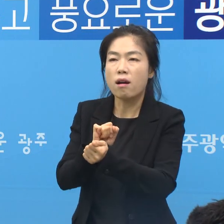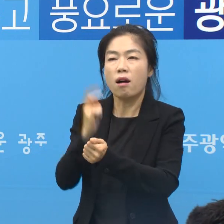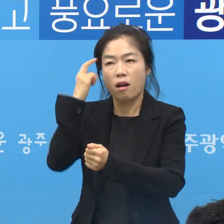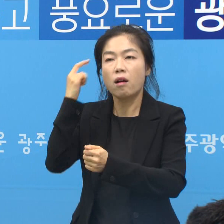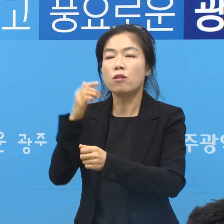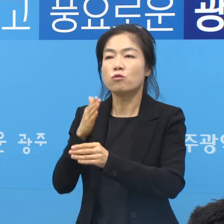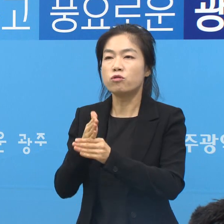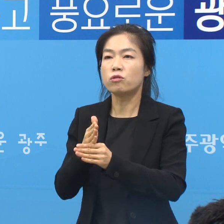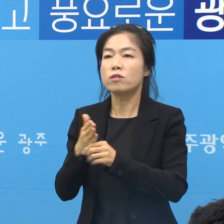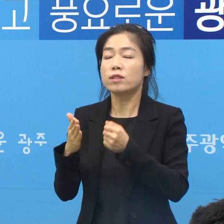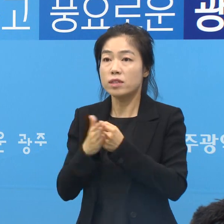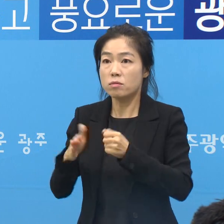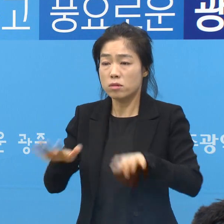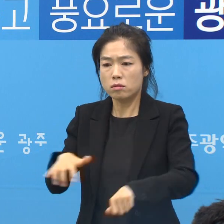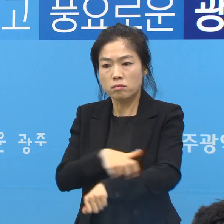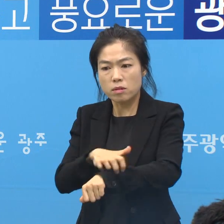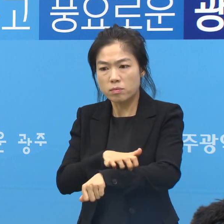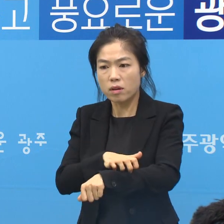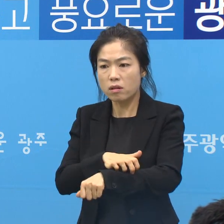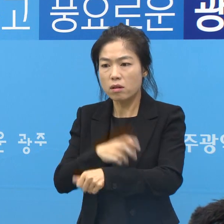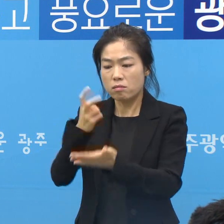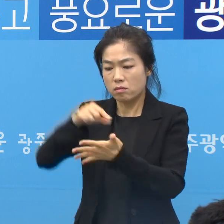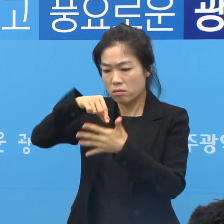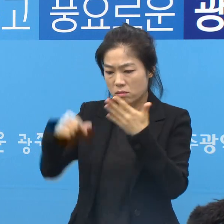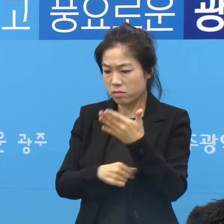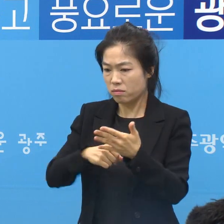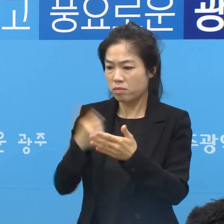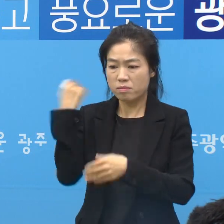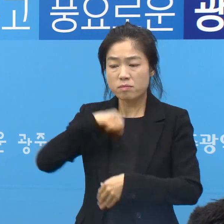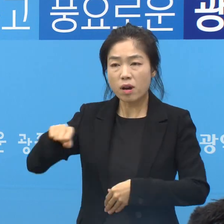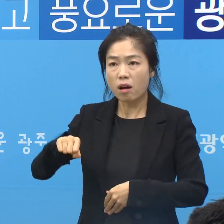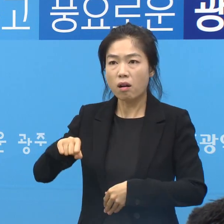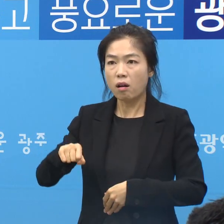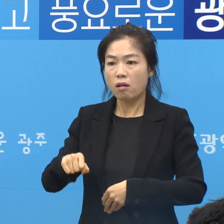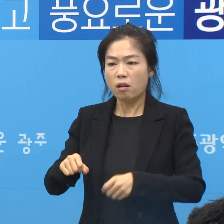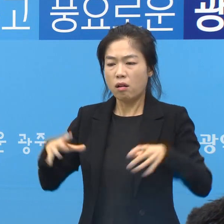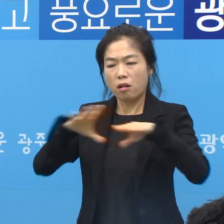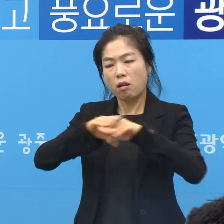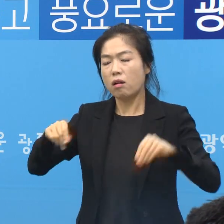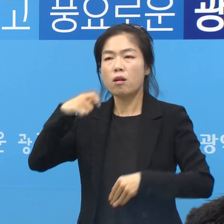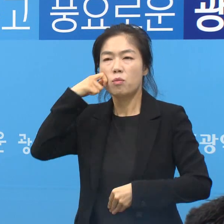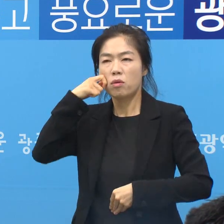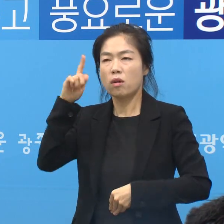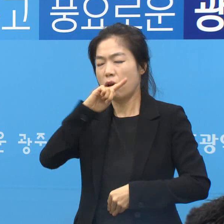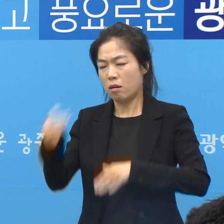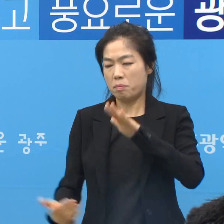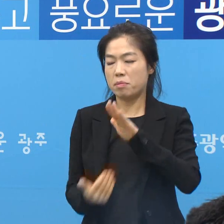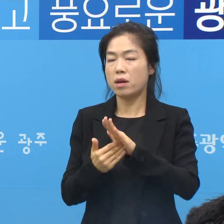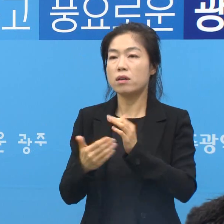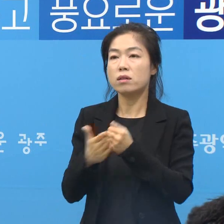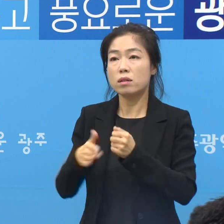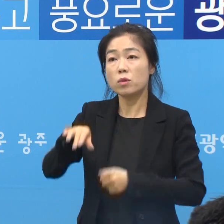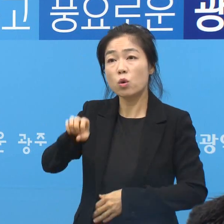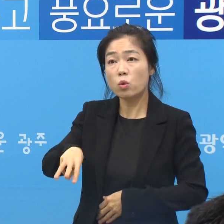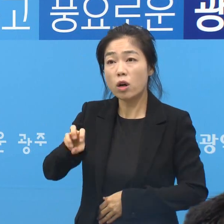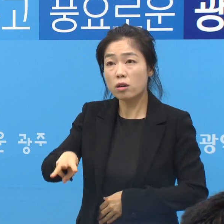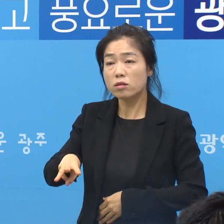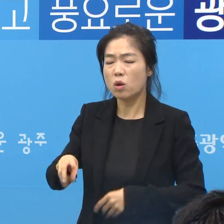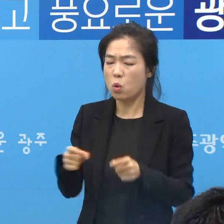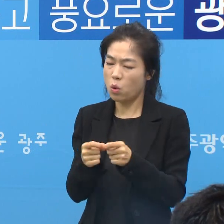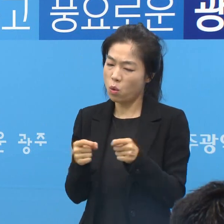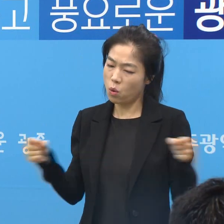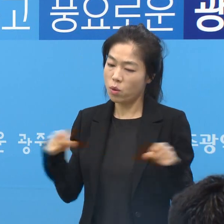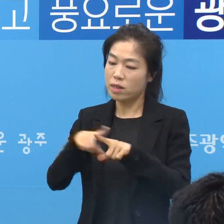지금 불편하다고 방역수칙을 지키지 않으면 걷잡을 수 없는 최악의 상황에 이르러 우리 광주는